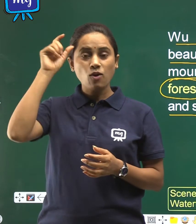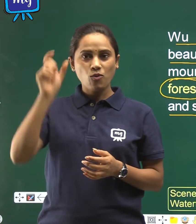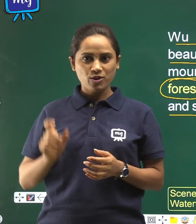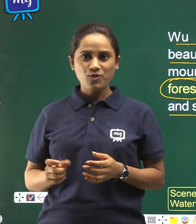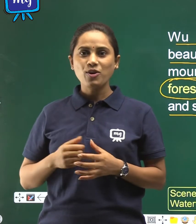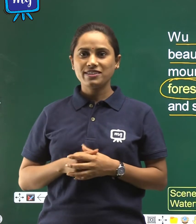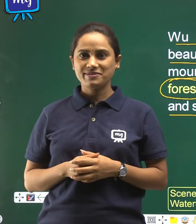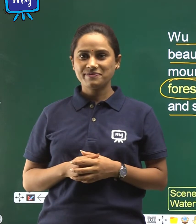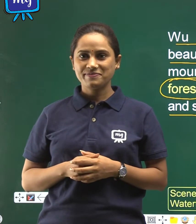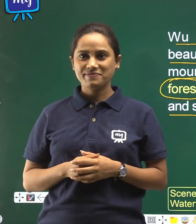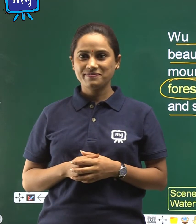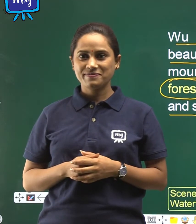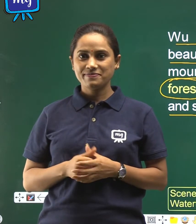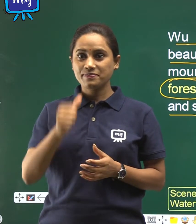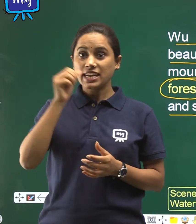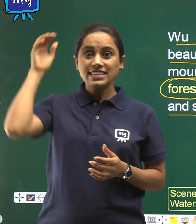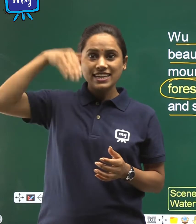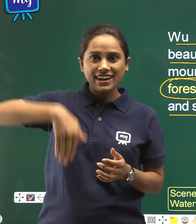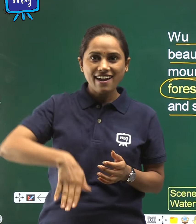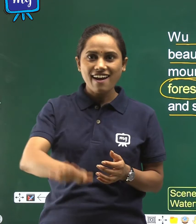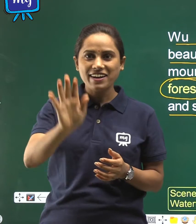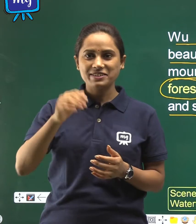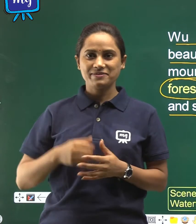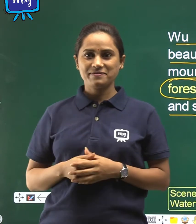Waterfall, झरना.